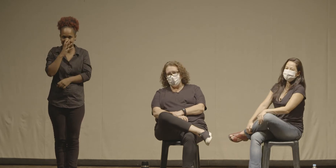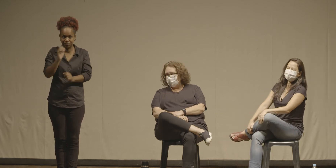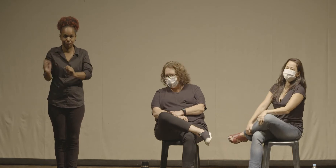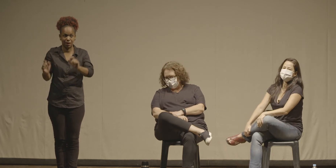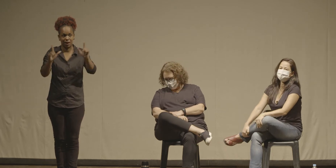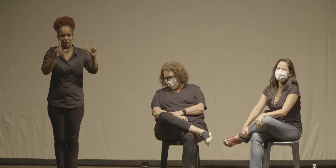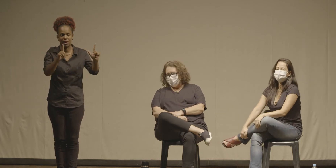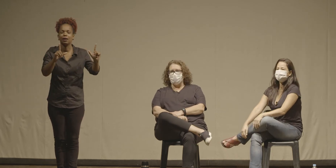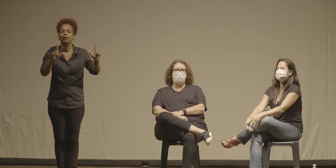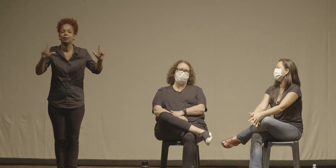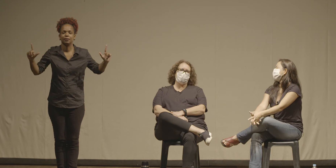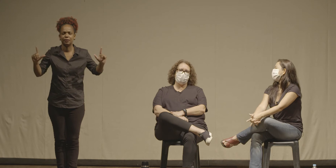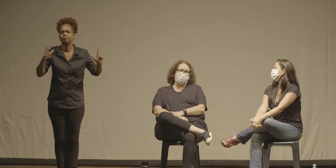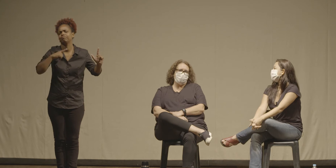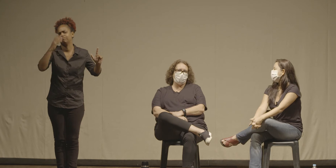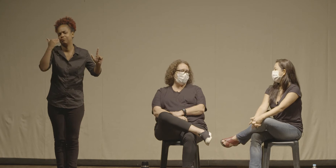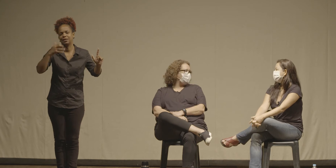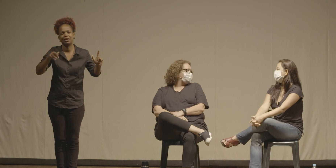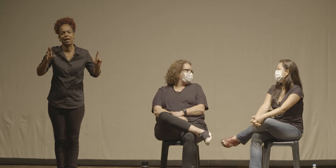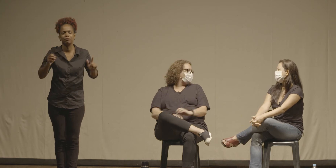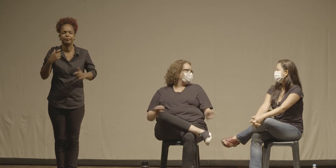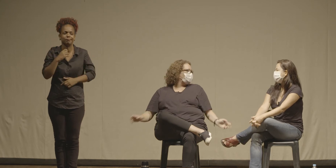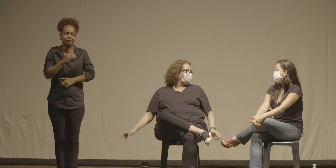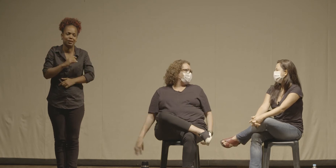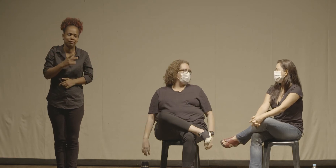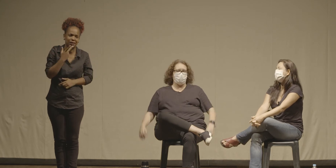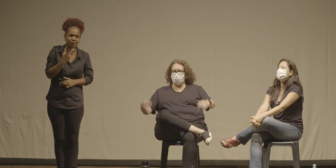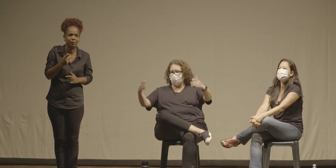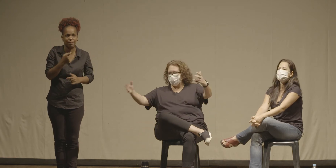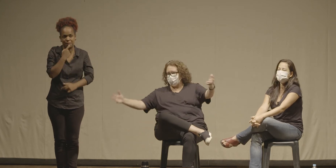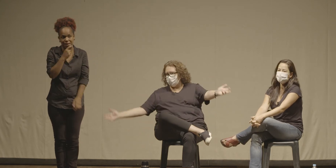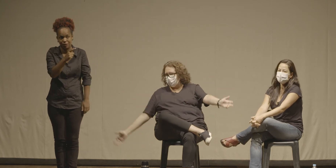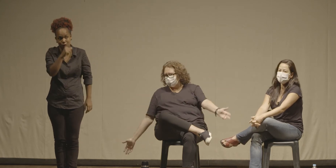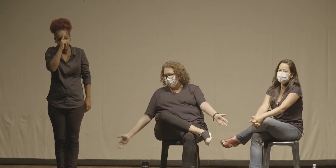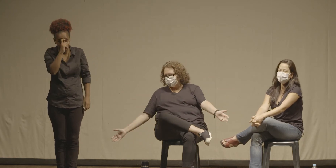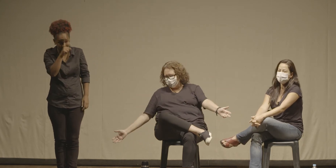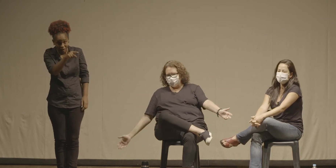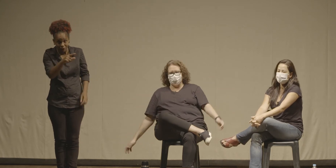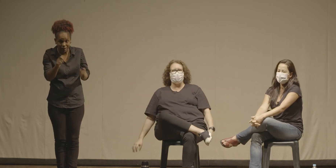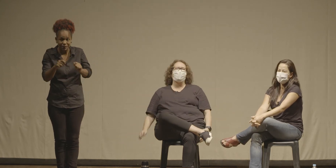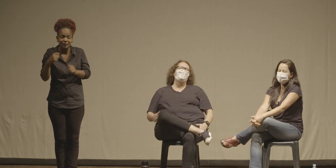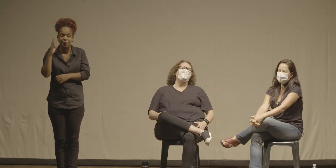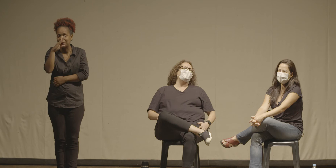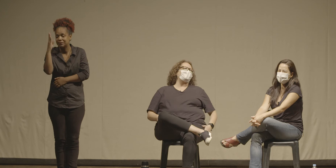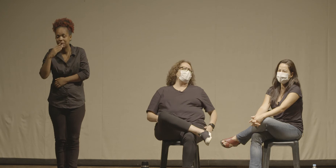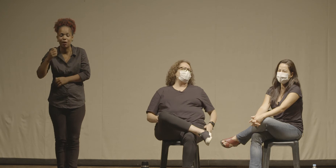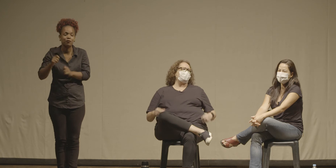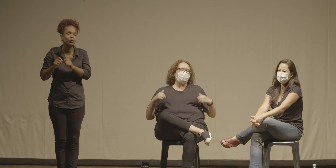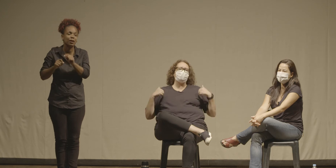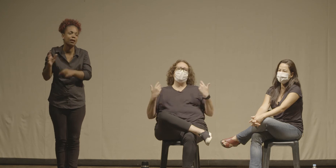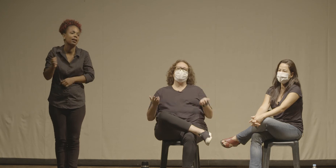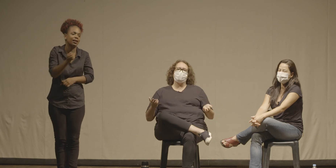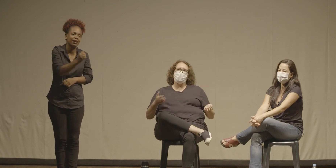tela, óbvio. E a gente tinha até medo, tem que ser do lado de um hospital, porque se uma passa mal, como é que faz, né? Então,